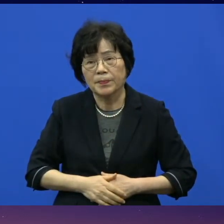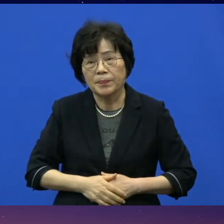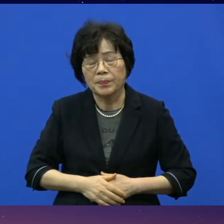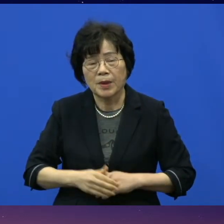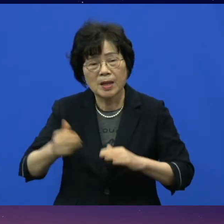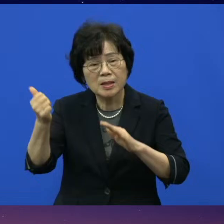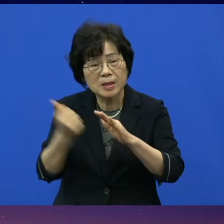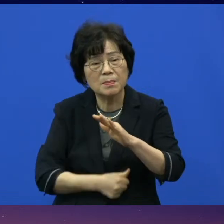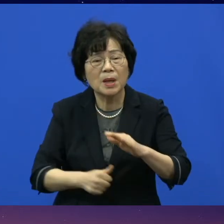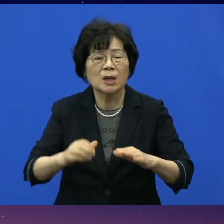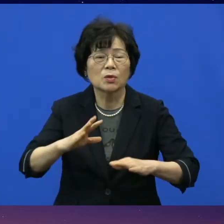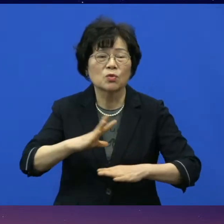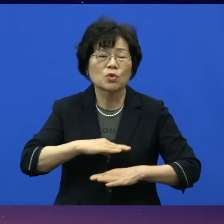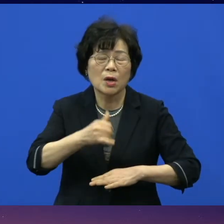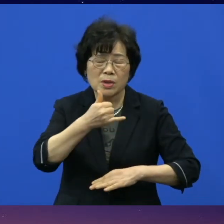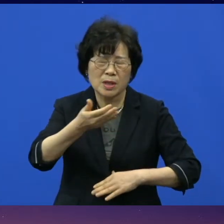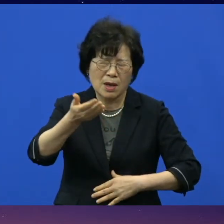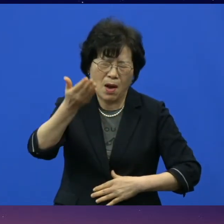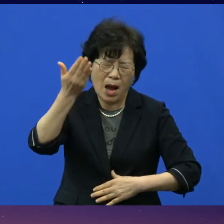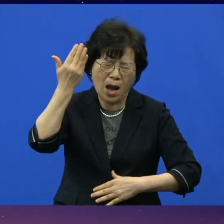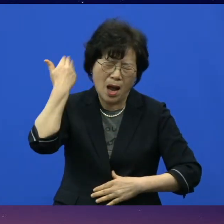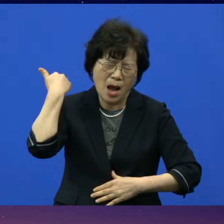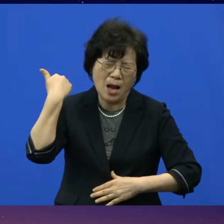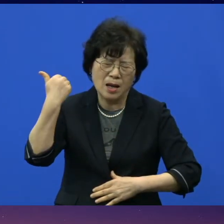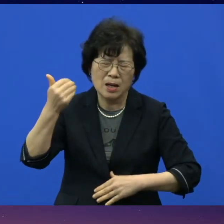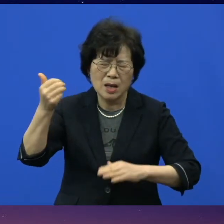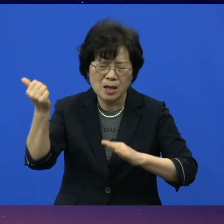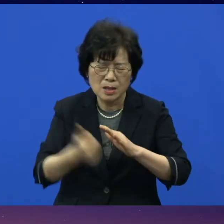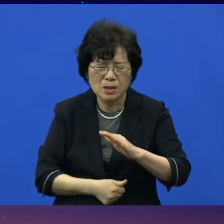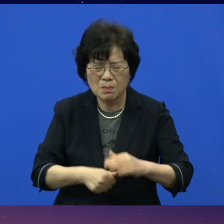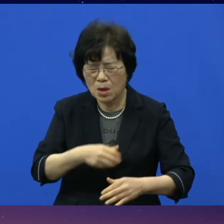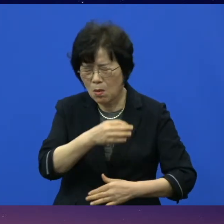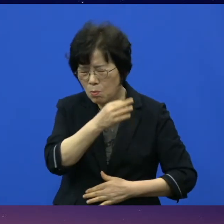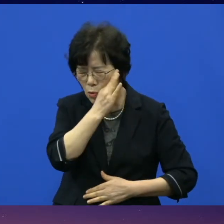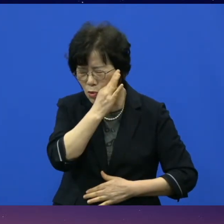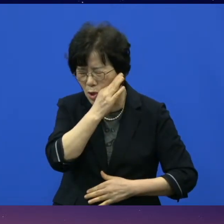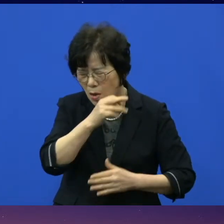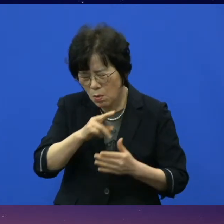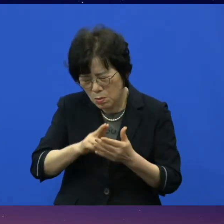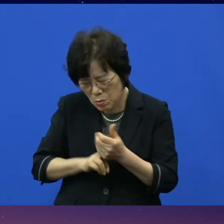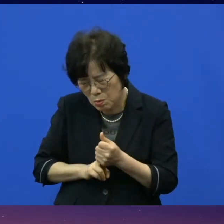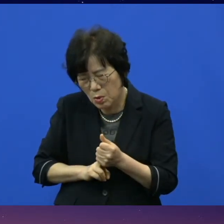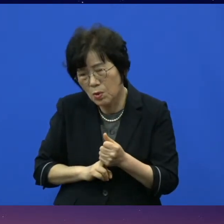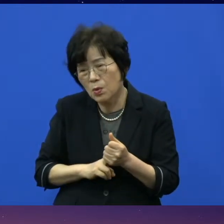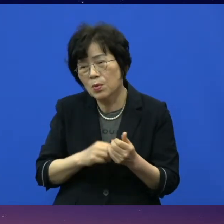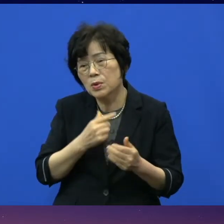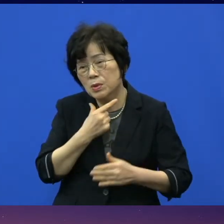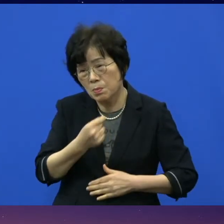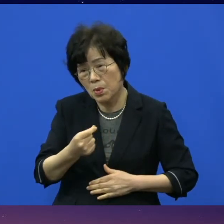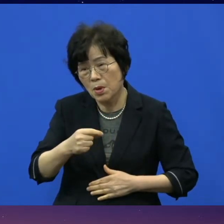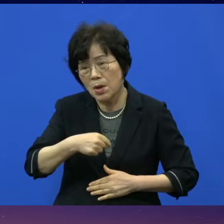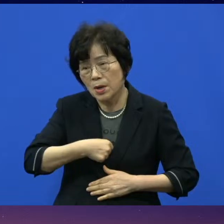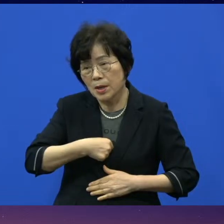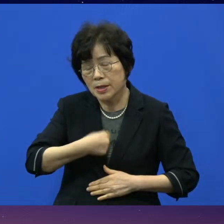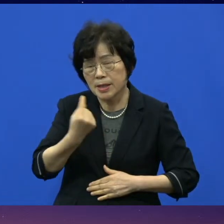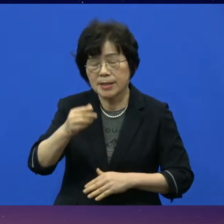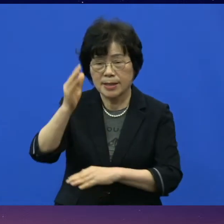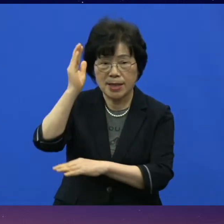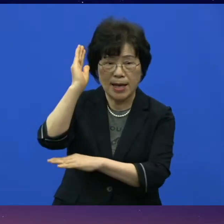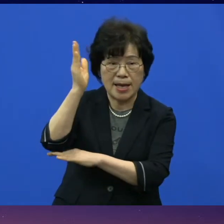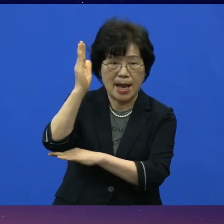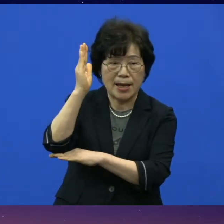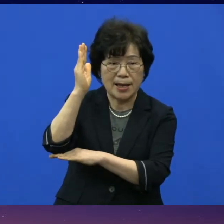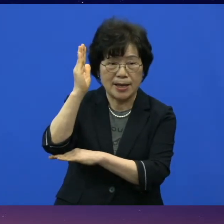실패를 두려워해요. 과거의 실패를 부끄러워하고 감추고 싶어 합니다. 그래서 자기 자신의 이야기를